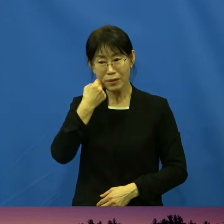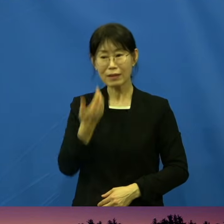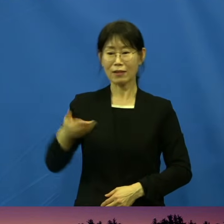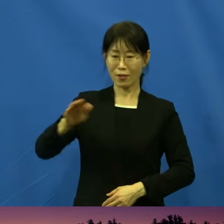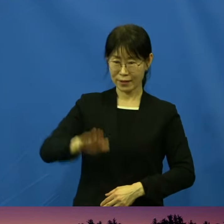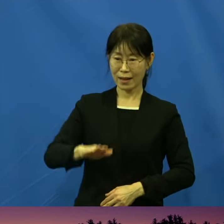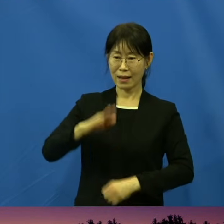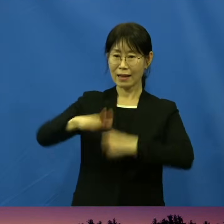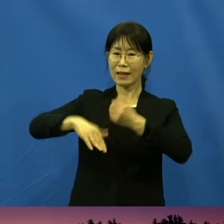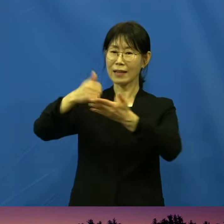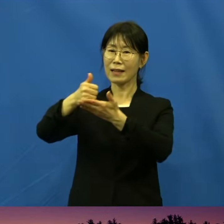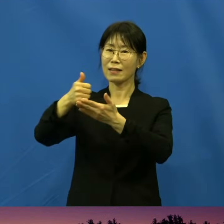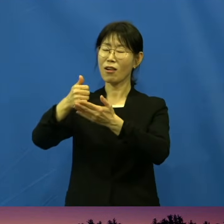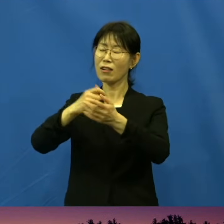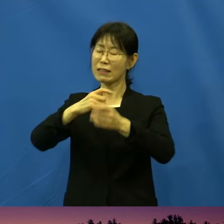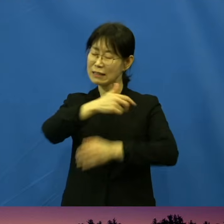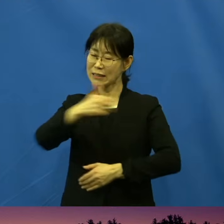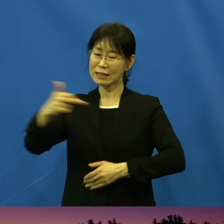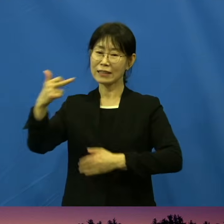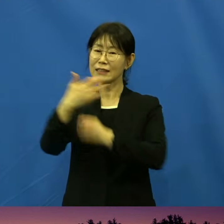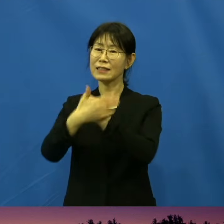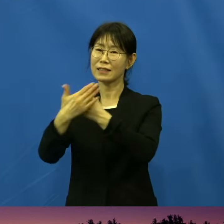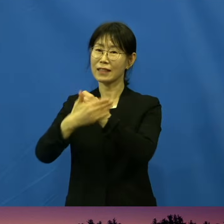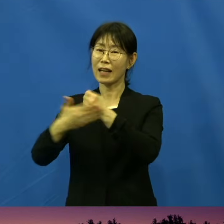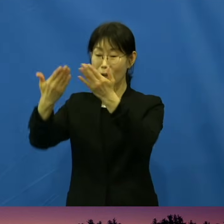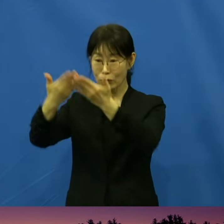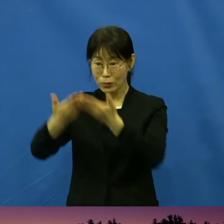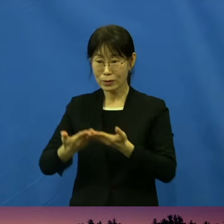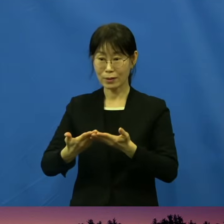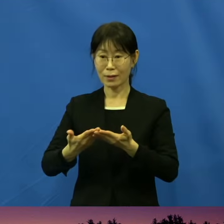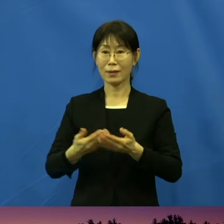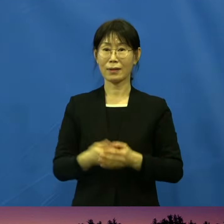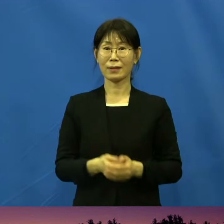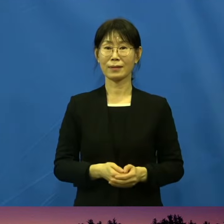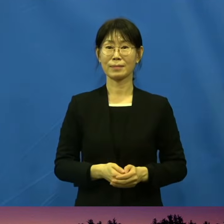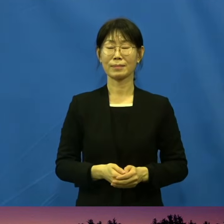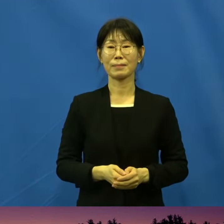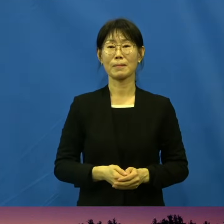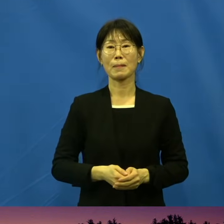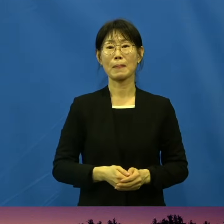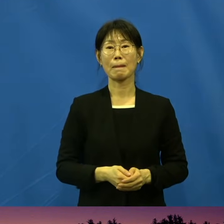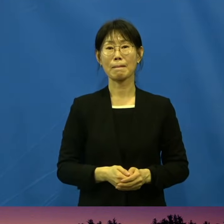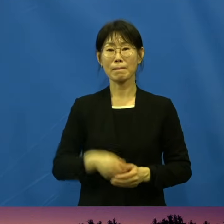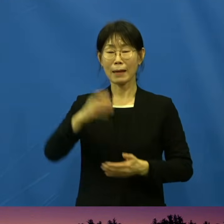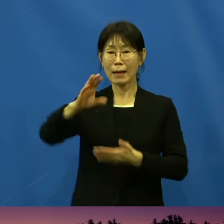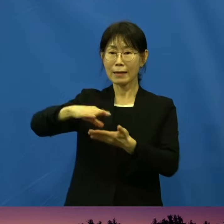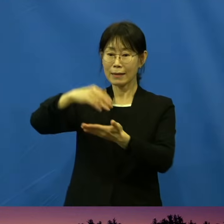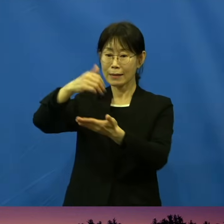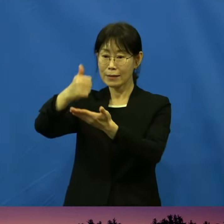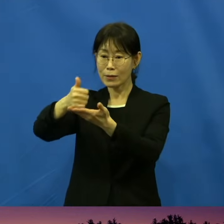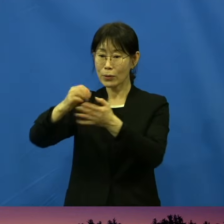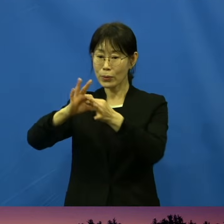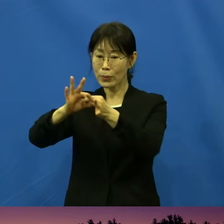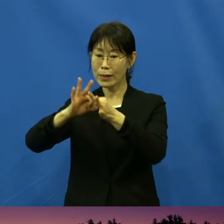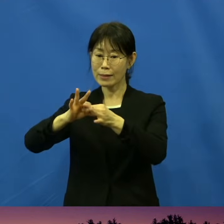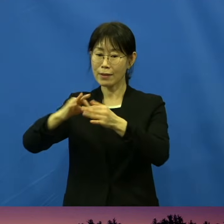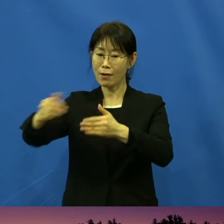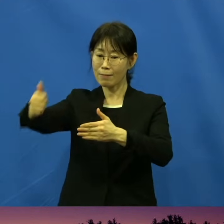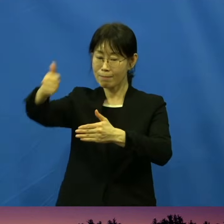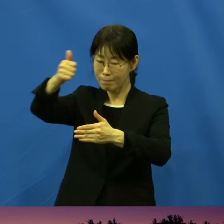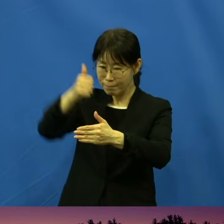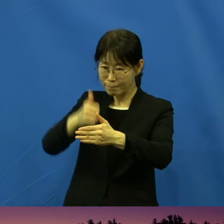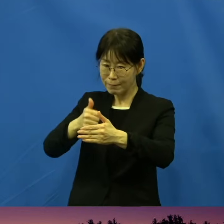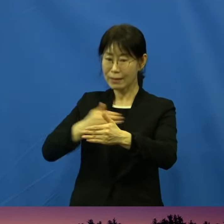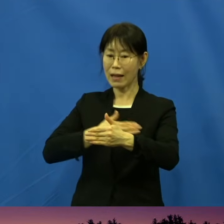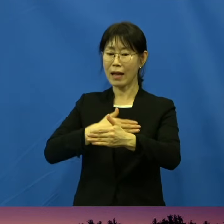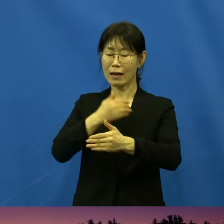것입니다. 요즘 우리가 그리스도로 충만되는 말을 많이 하죠. 그 의미를 우리가 알고, 그리스도로 충만하다는, 우리 찬송도